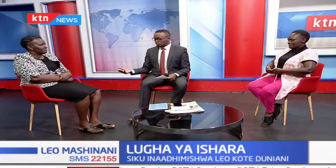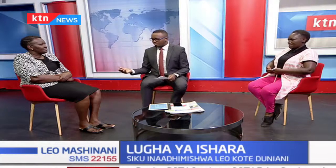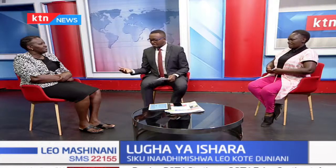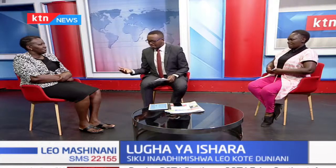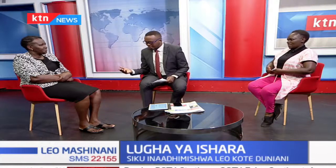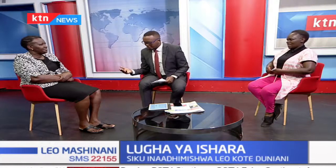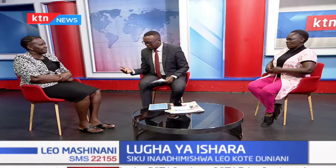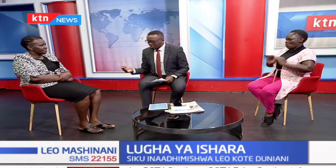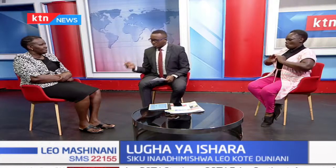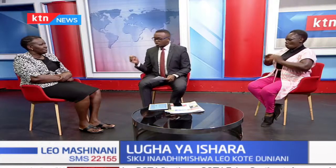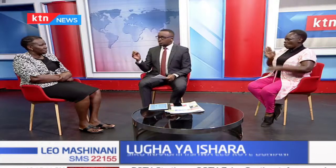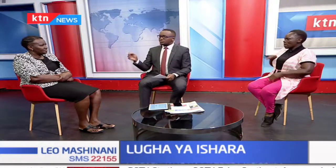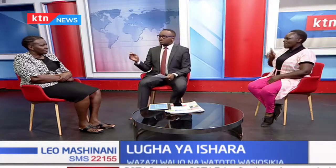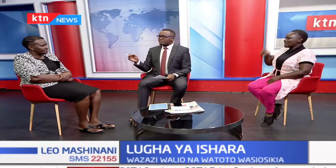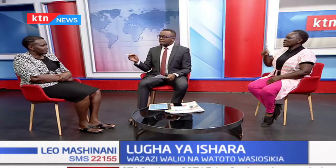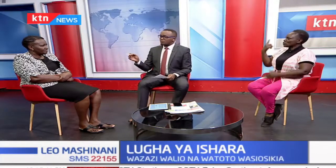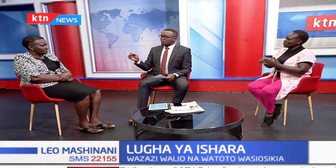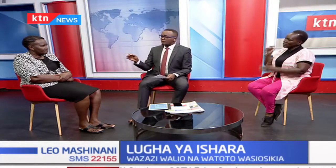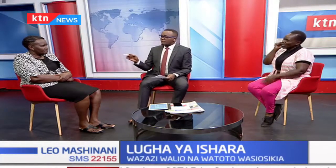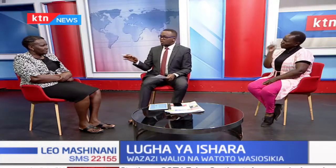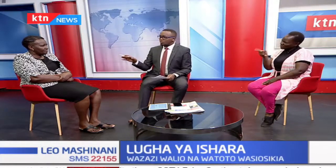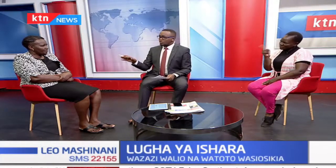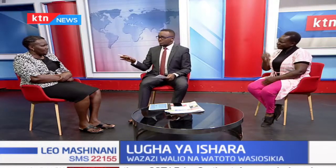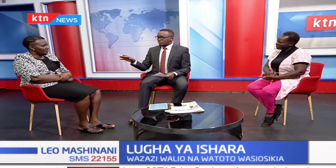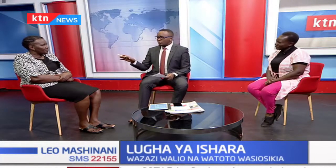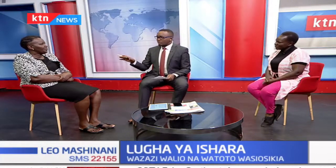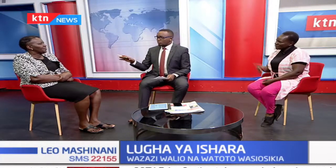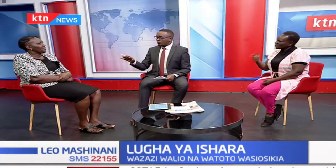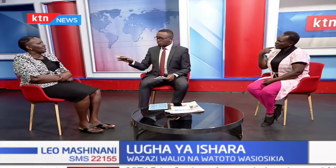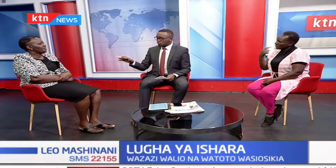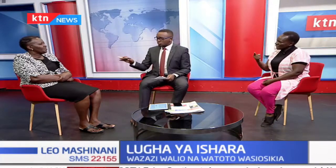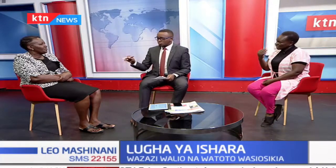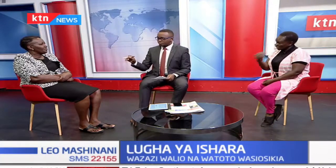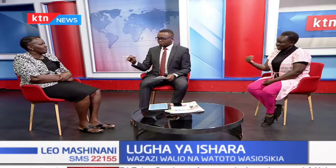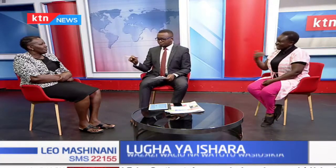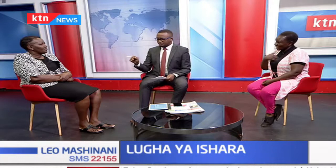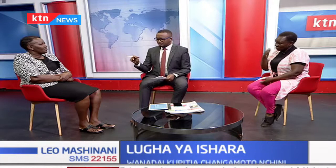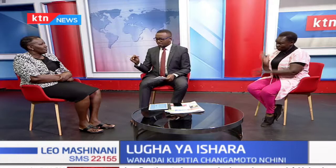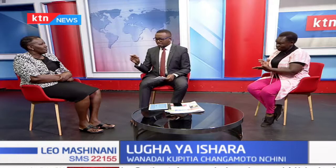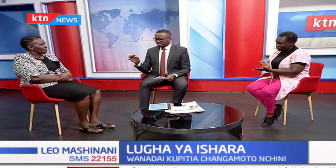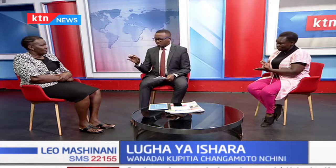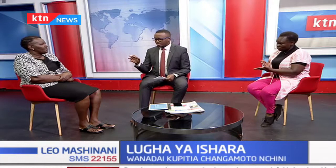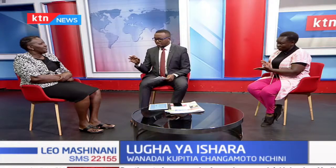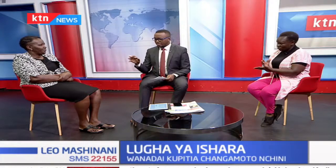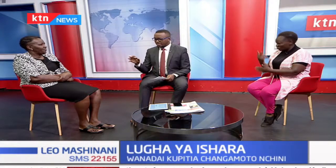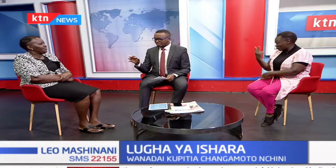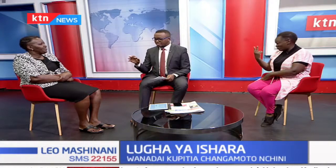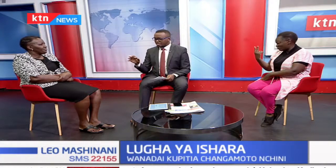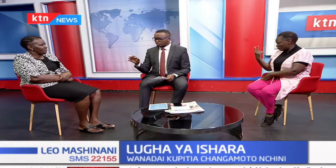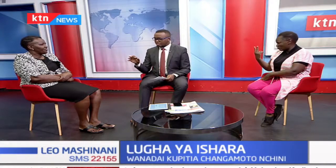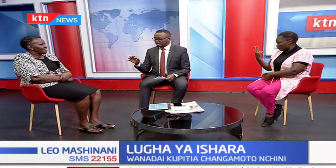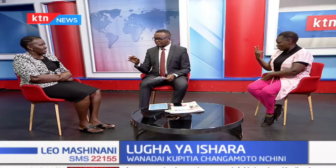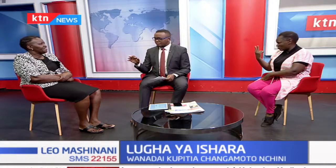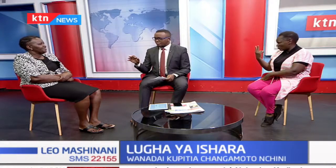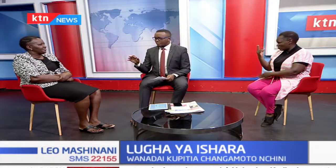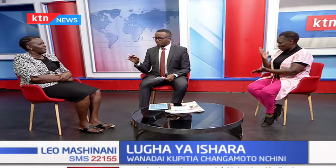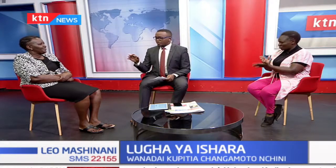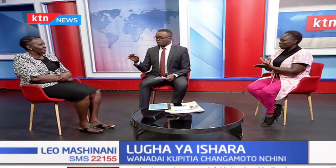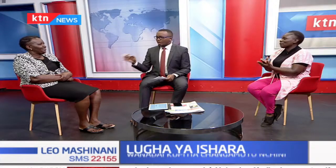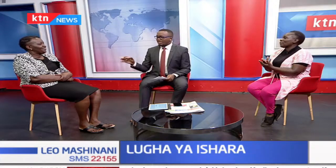wanawake, what women need. Josephine, manake umetutajia kwamba una watoto nadhani wawili kama